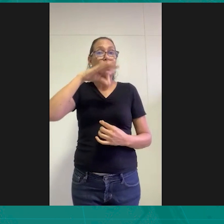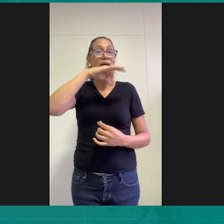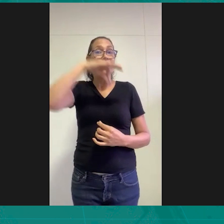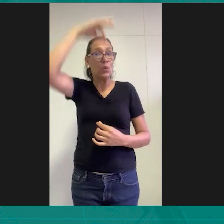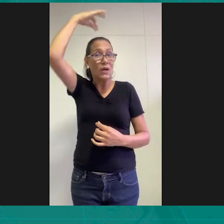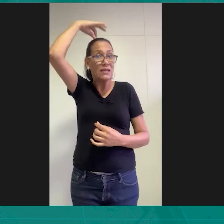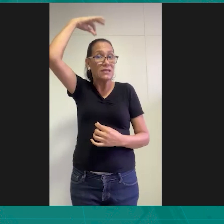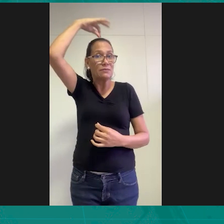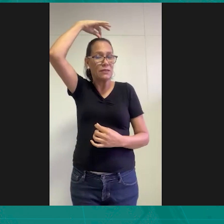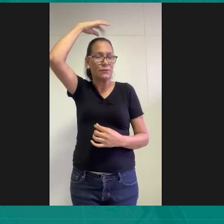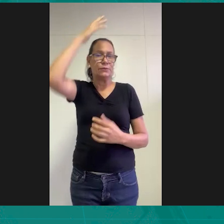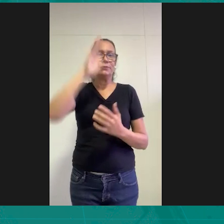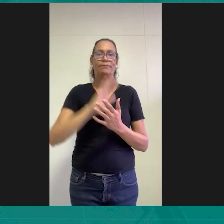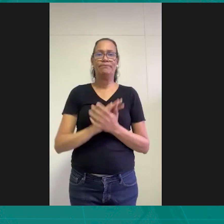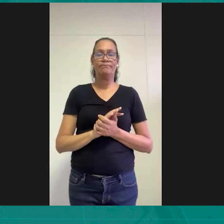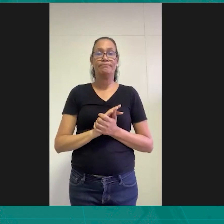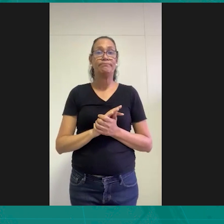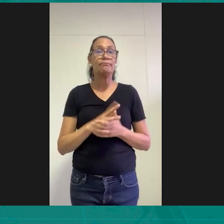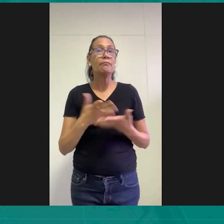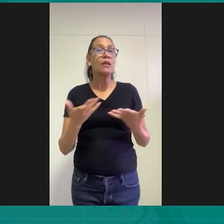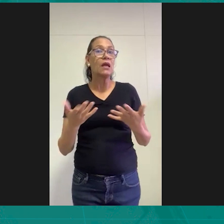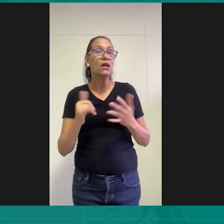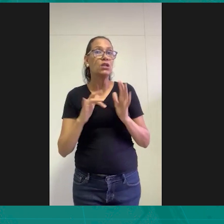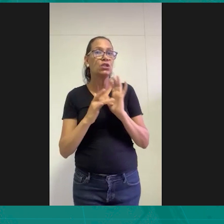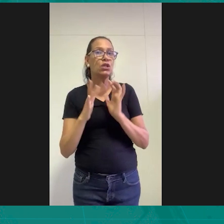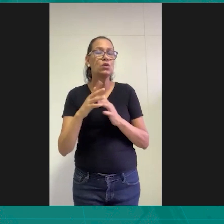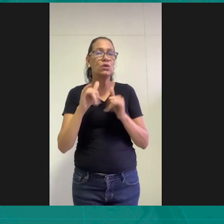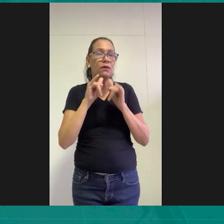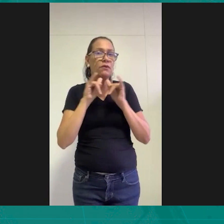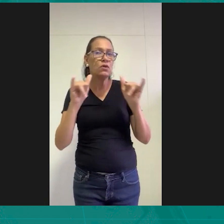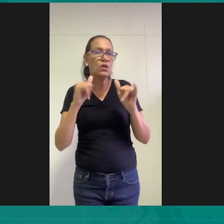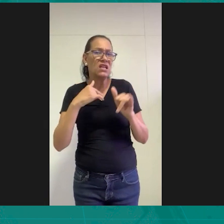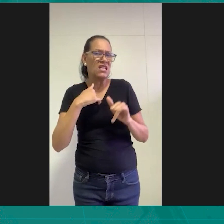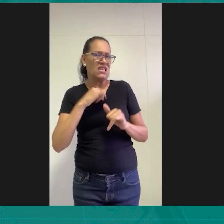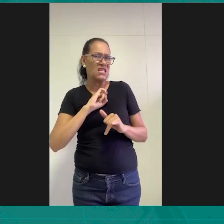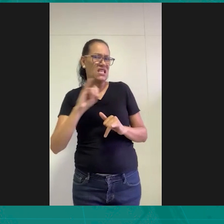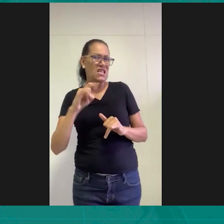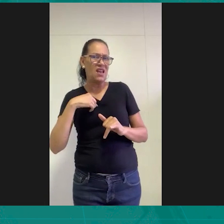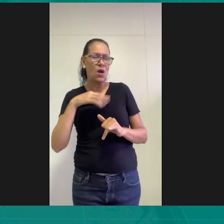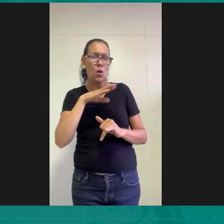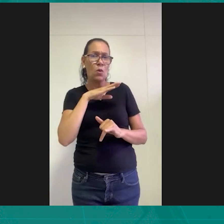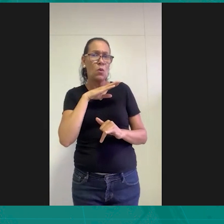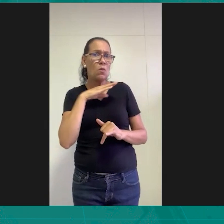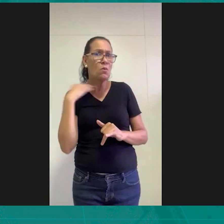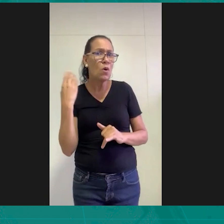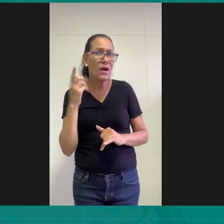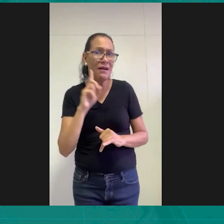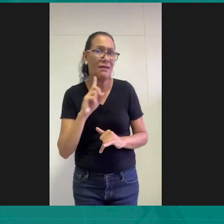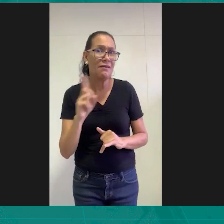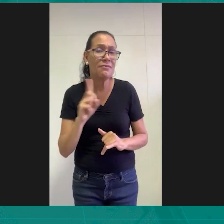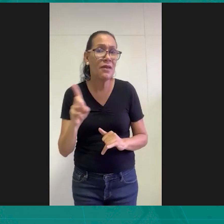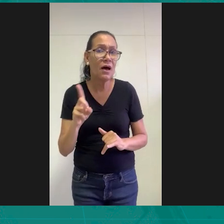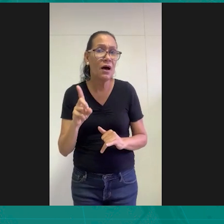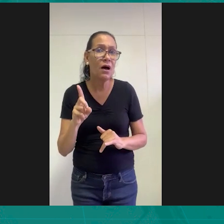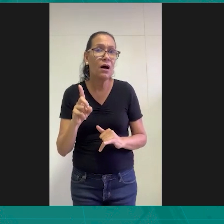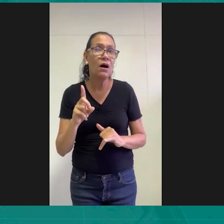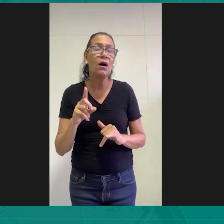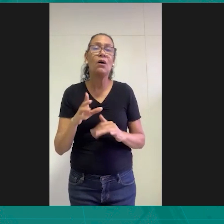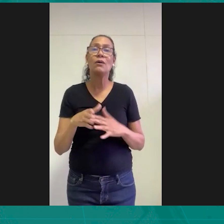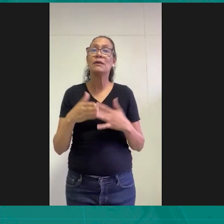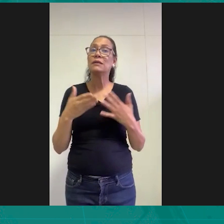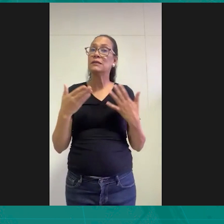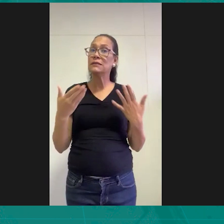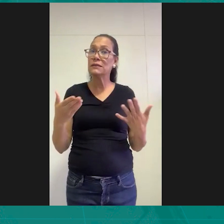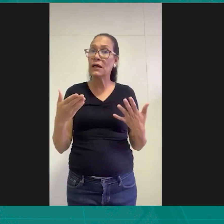morrer, vocês não terão como estar onde eu estou. Eu preciso morrer e eu preciso voltar.